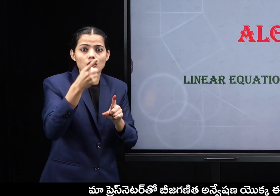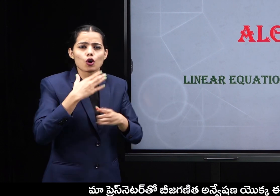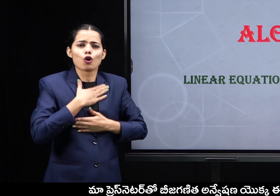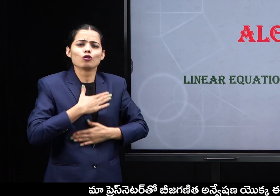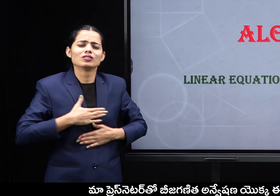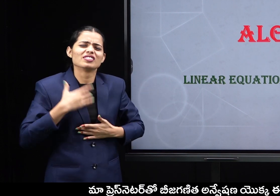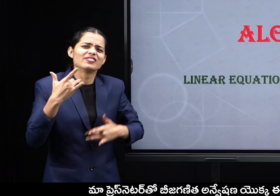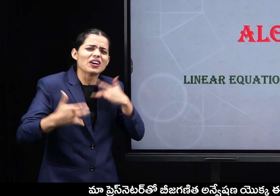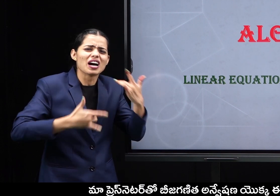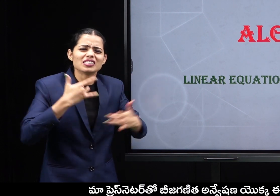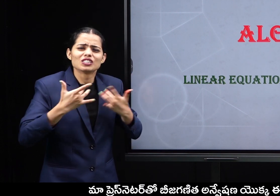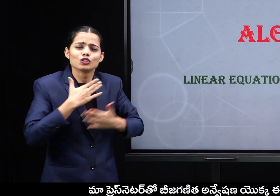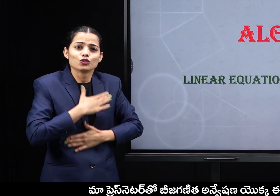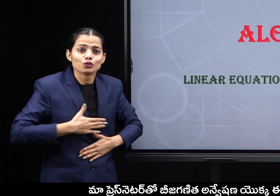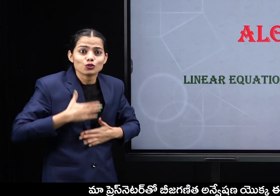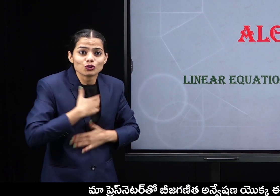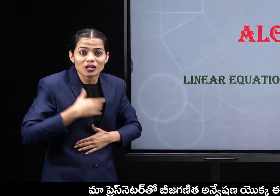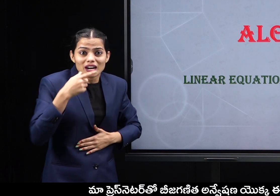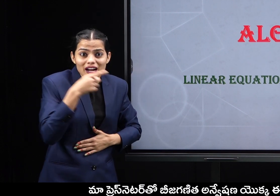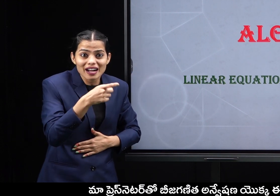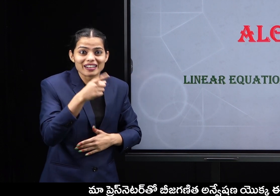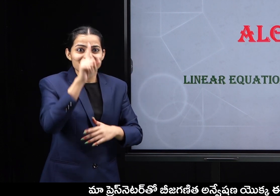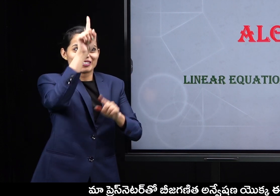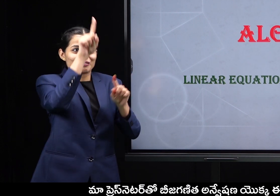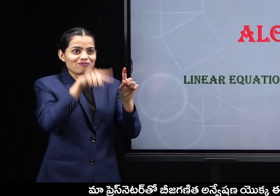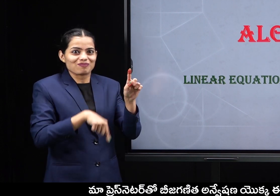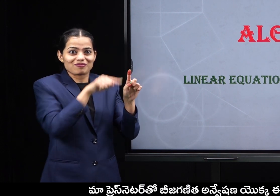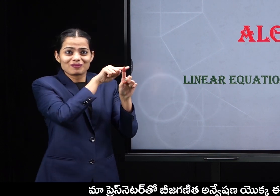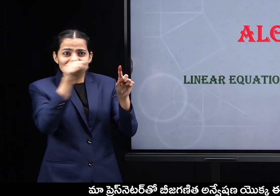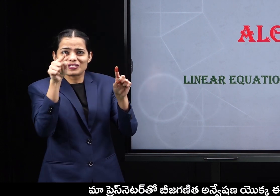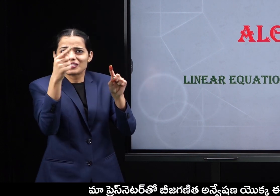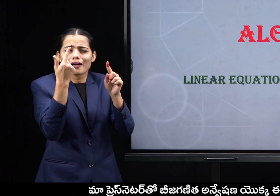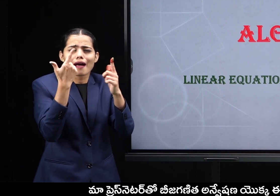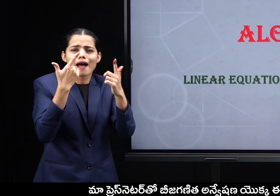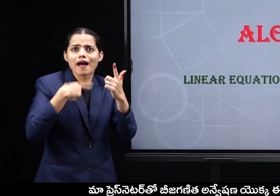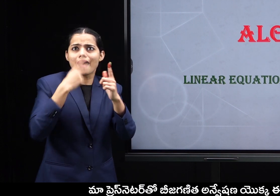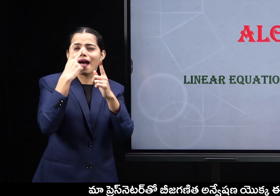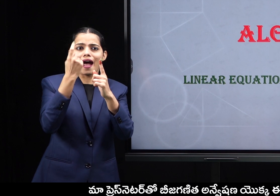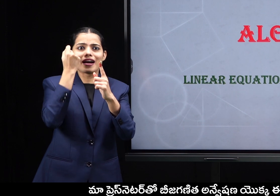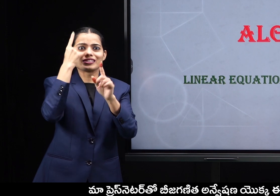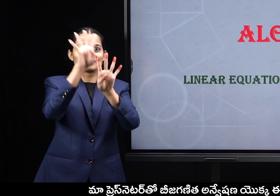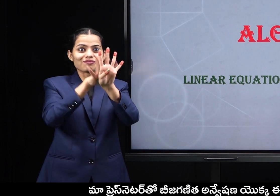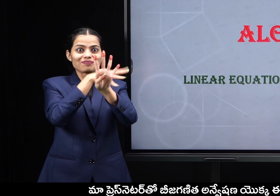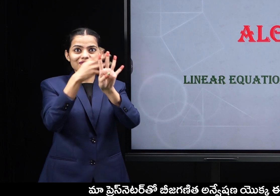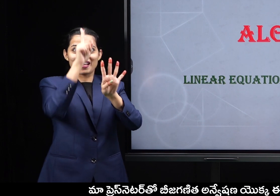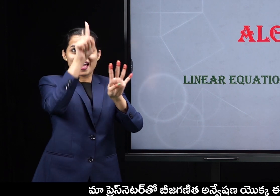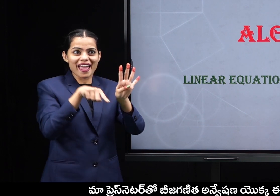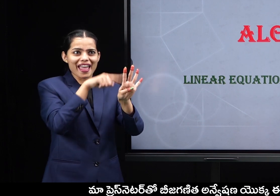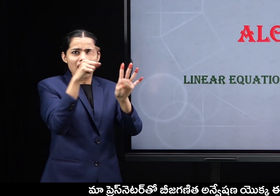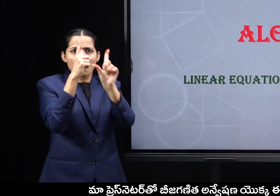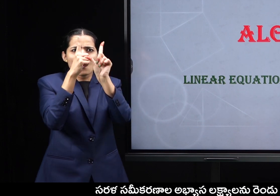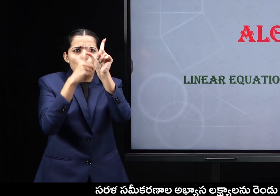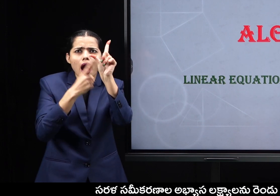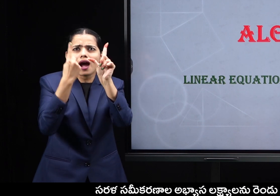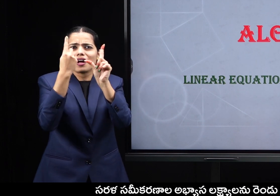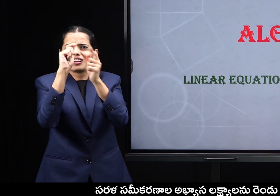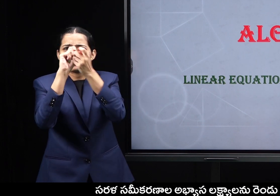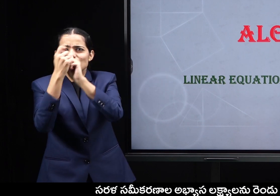ఈరోజు మా ప్రెజెంటర్తో బీజగణిత అన్వేషణ యొక్క ఈ ప్రయాణాన్ని ప్రారంభిద్దాం. సరళ